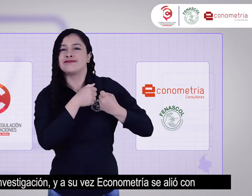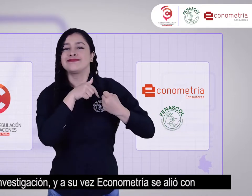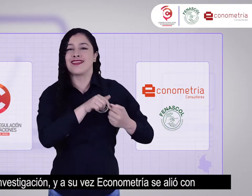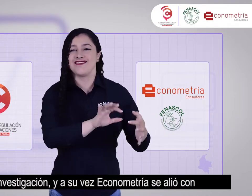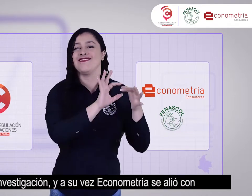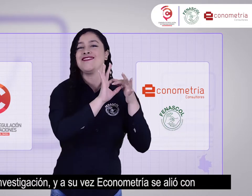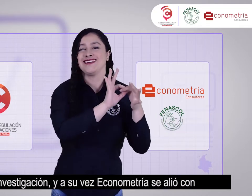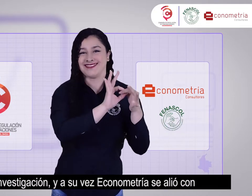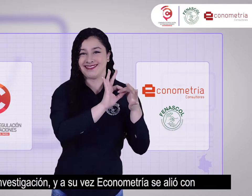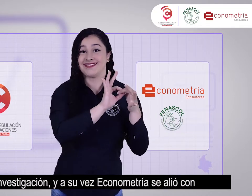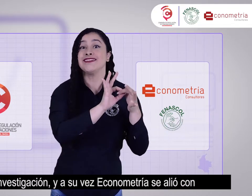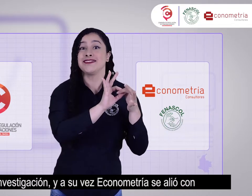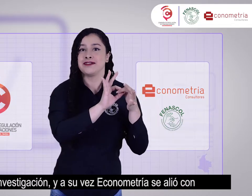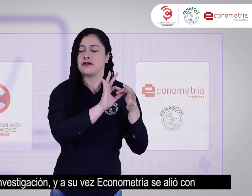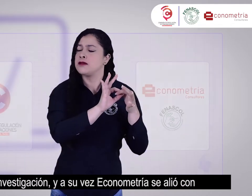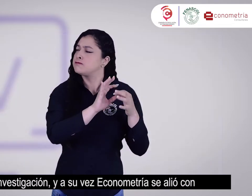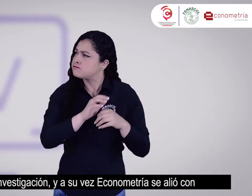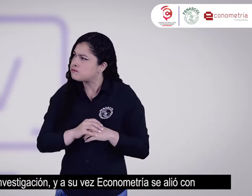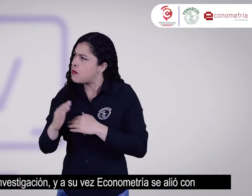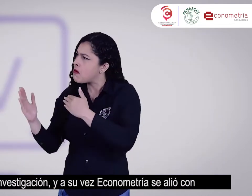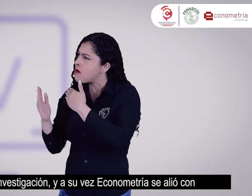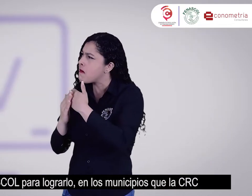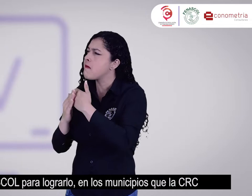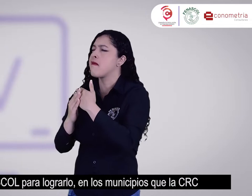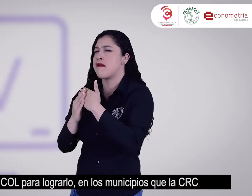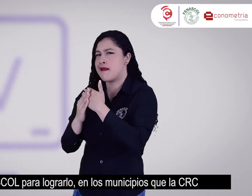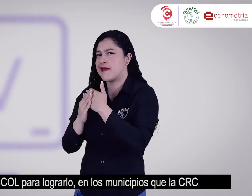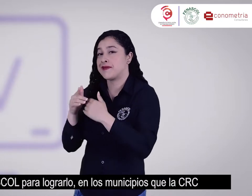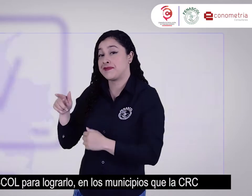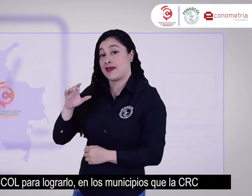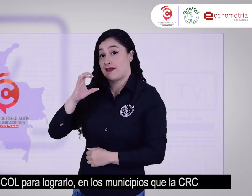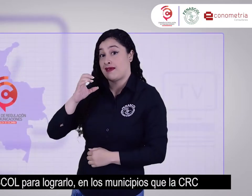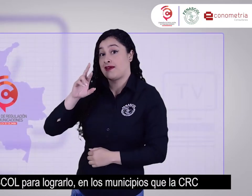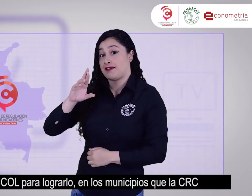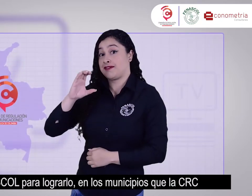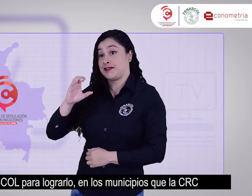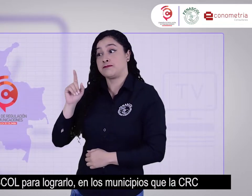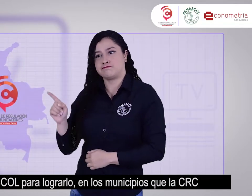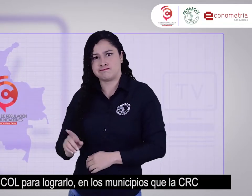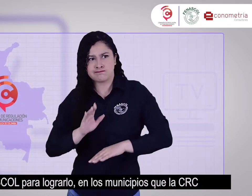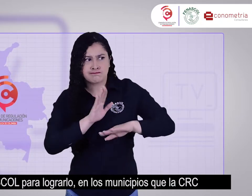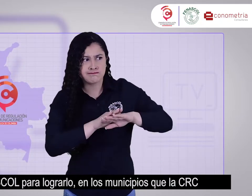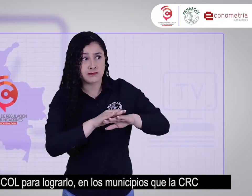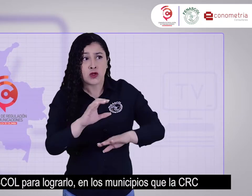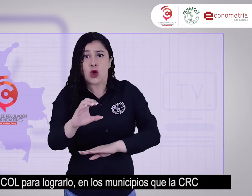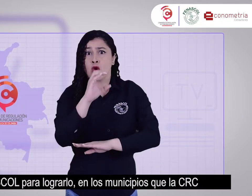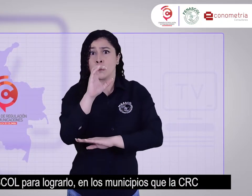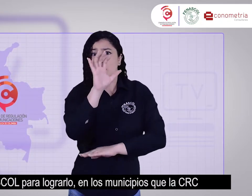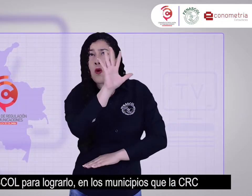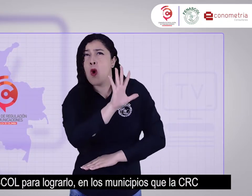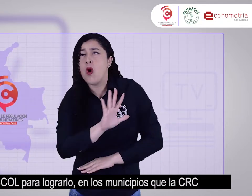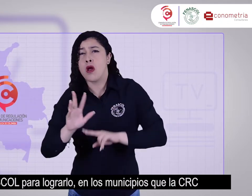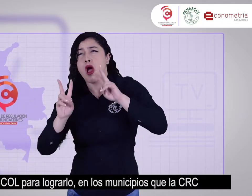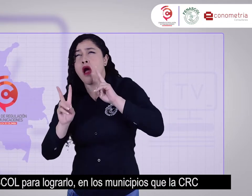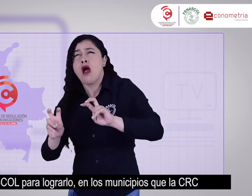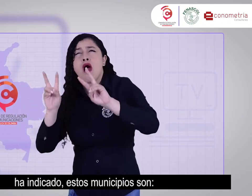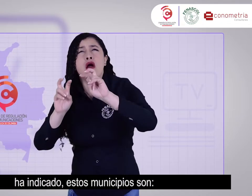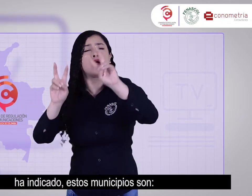Y a su vez, Econometría se alió con FENASCOL para lograrlo. En los municipios que la CRC ha